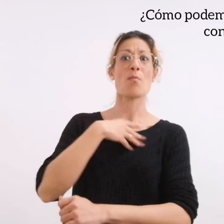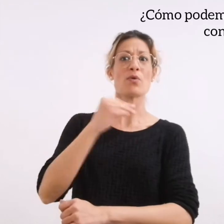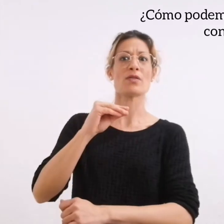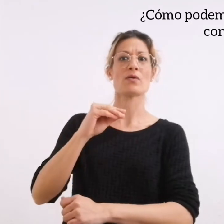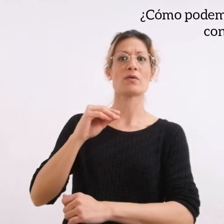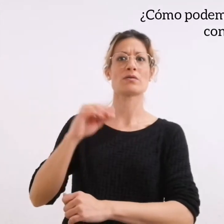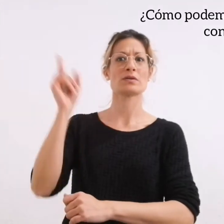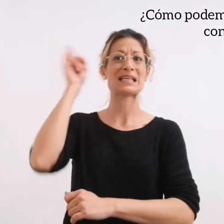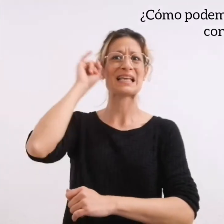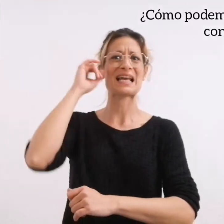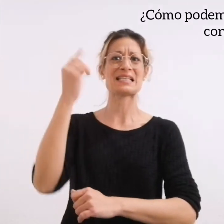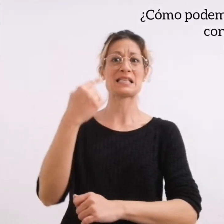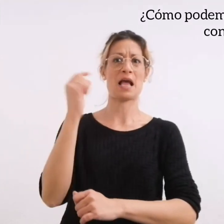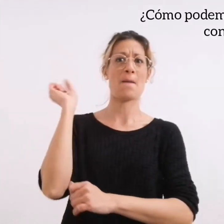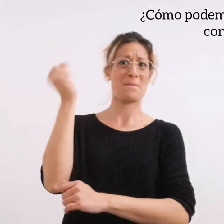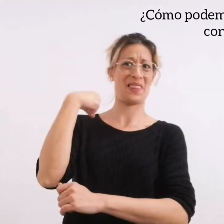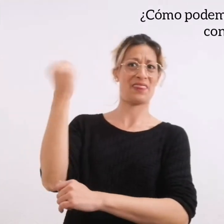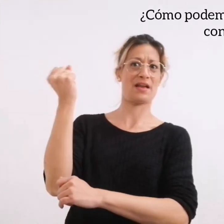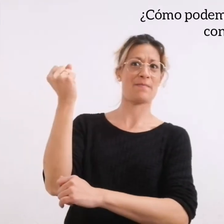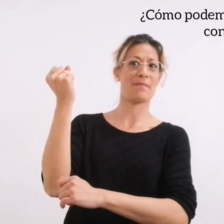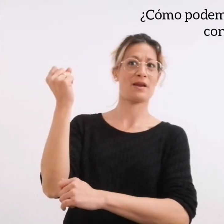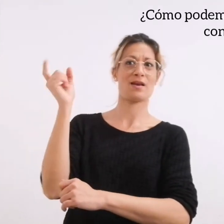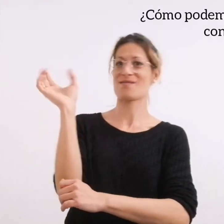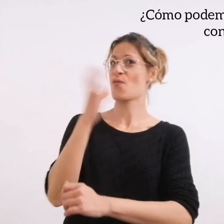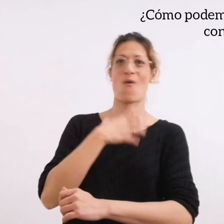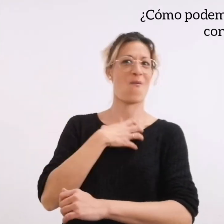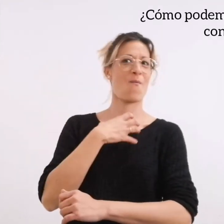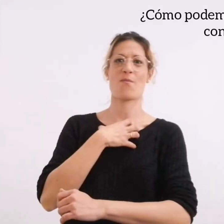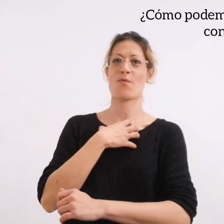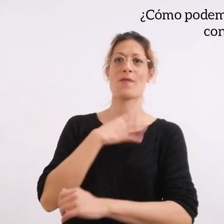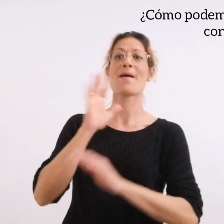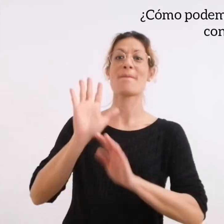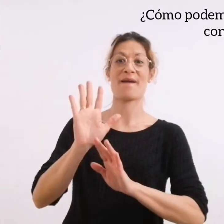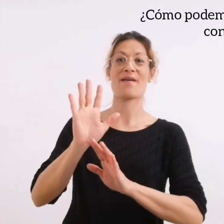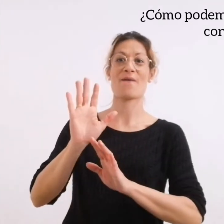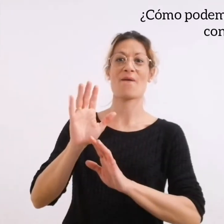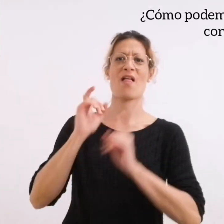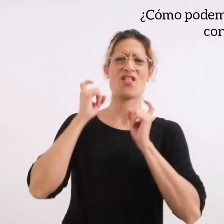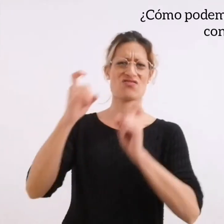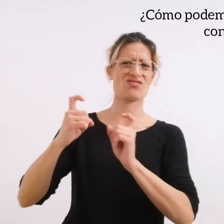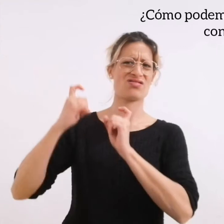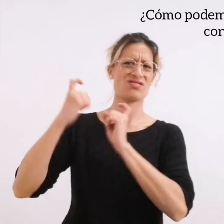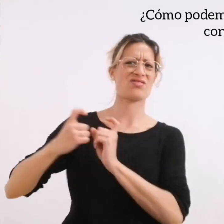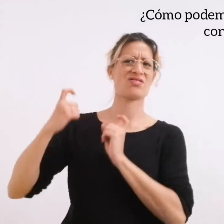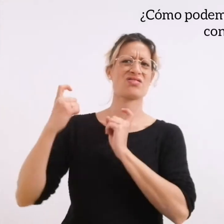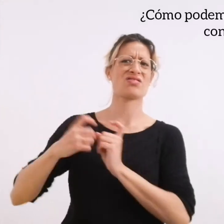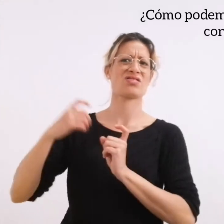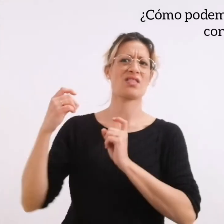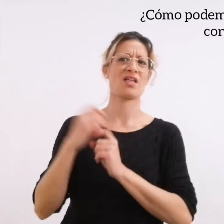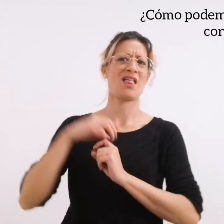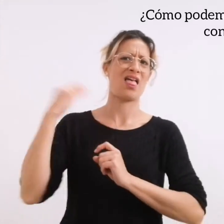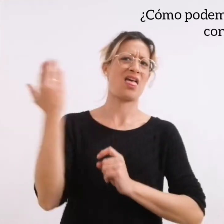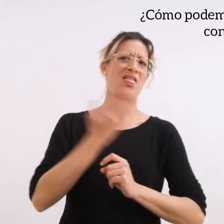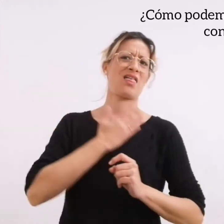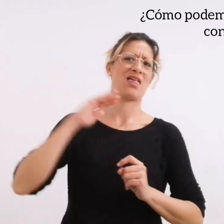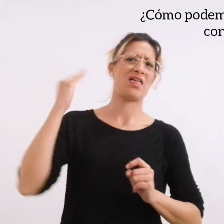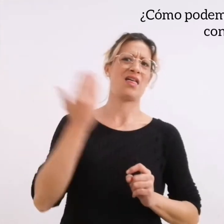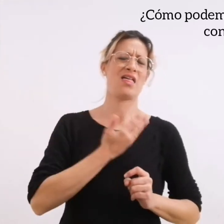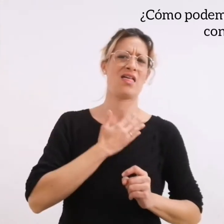hijo de Dios, pero constantemente él intenta atacarme, a veces como un ángel de luz. Él viene como algo